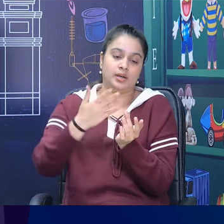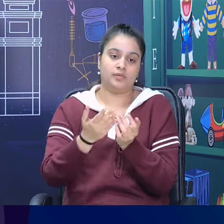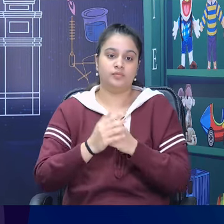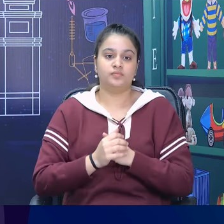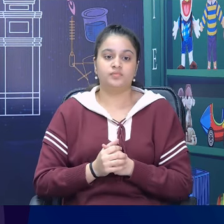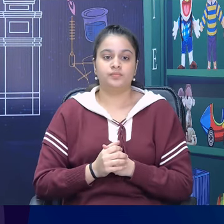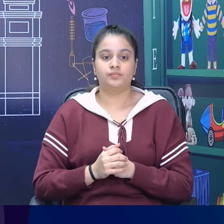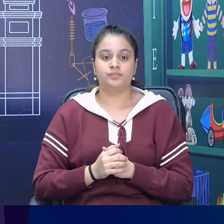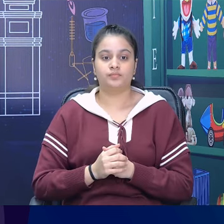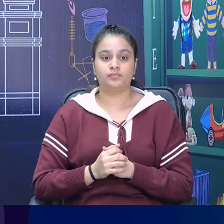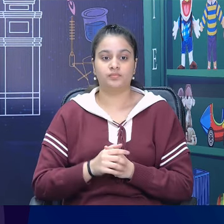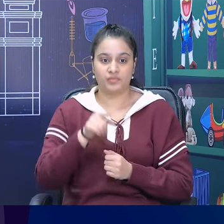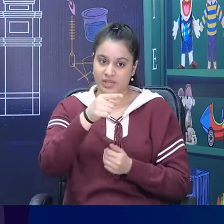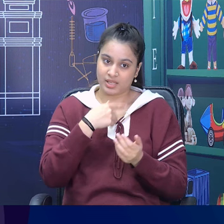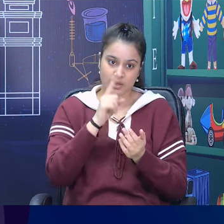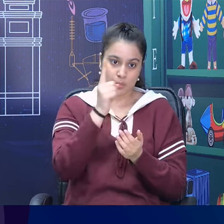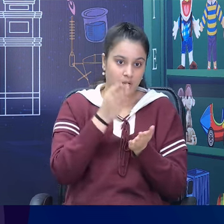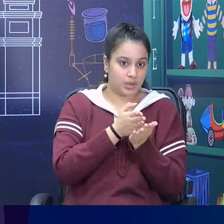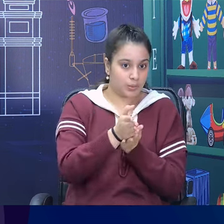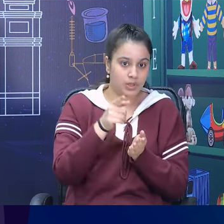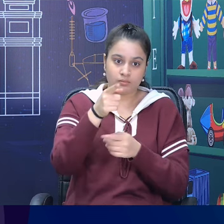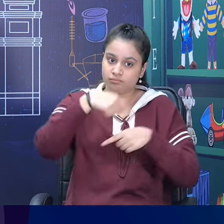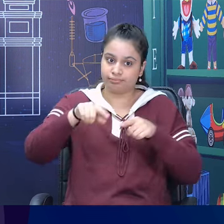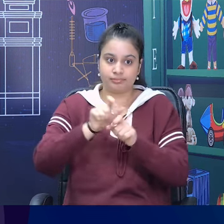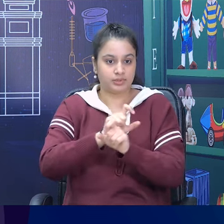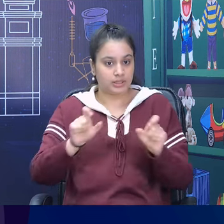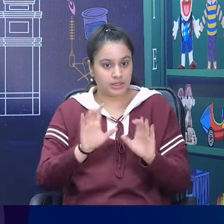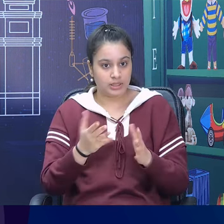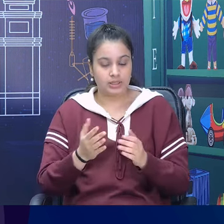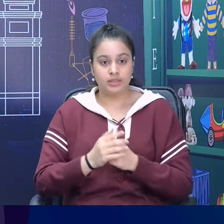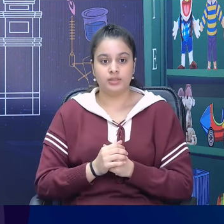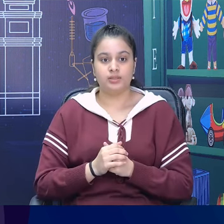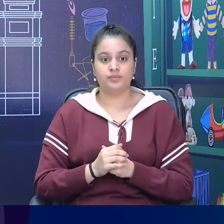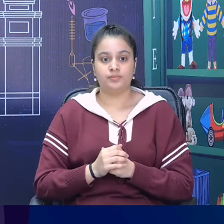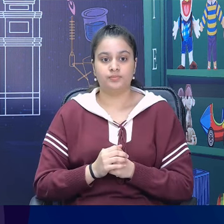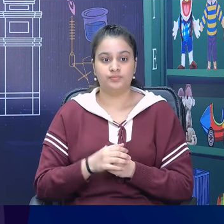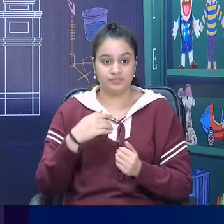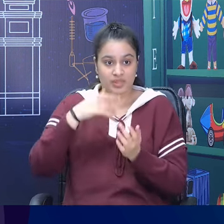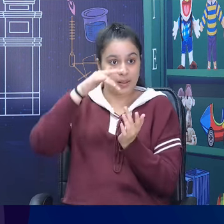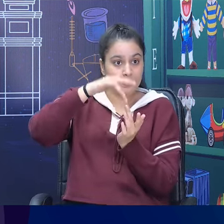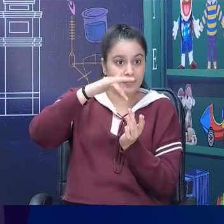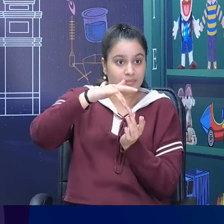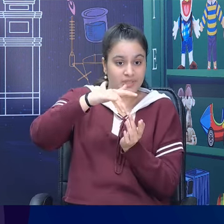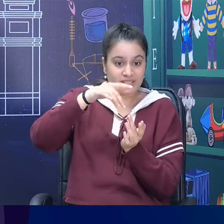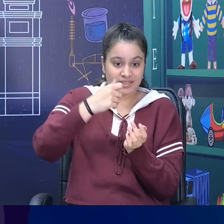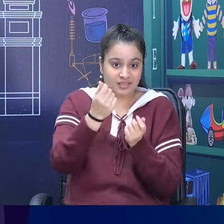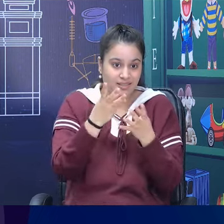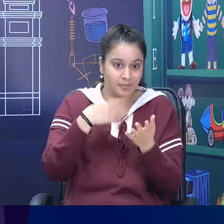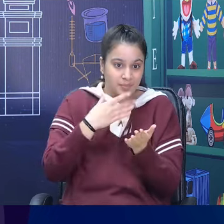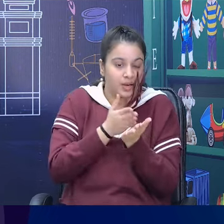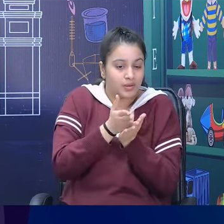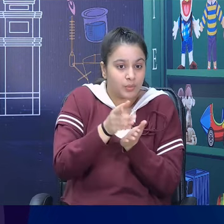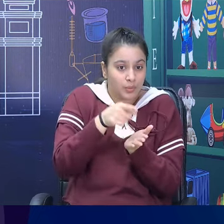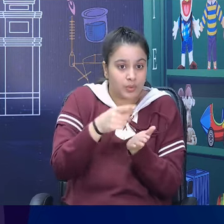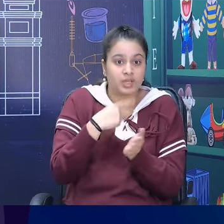निकाल सकते हैं तो जो ये पहला मेथड है आई होप आपको क्लियर होगा कि पहला नंबर जो मेथड है मिड वैल्यू मेथड इसके बेसिस पर हम किन्हीं भी